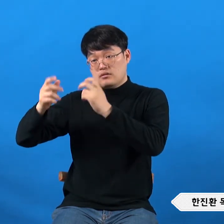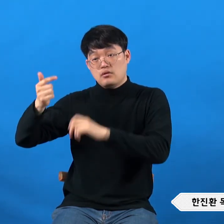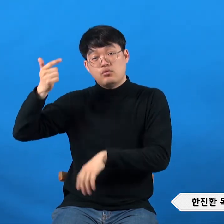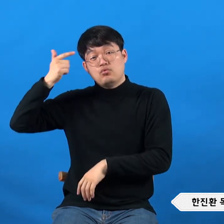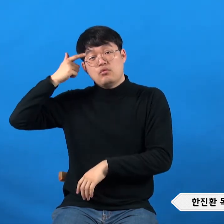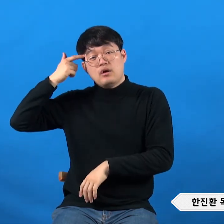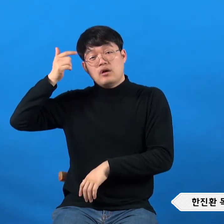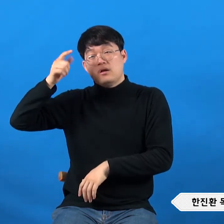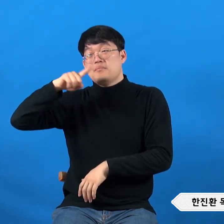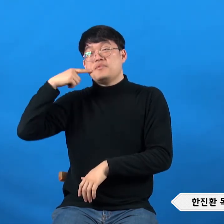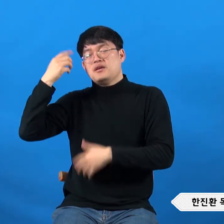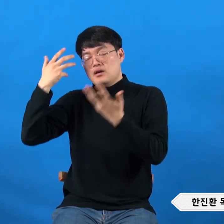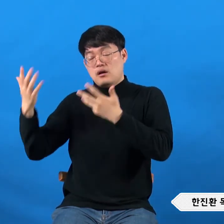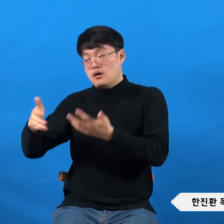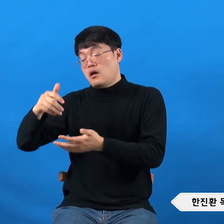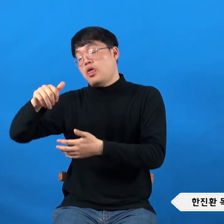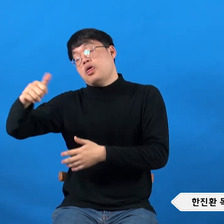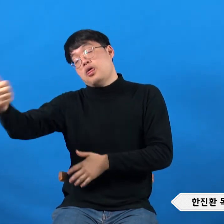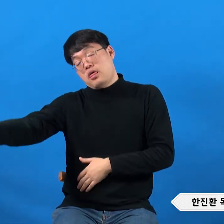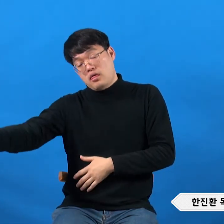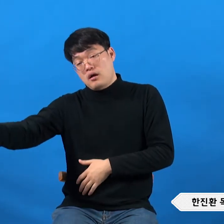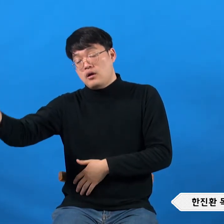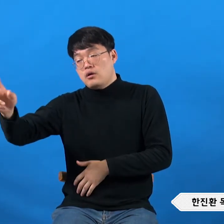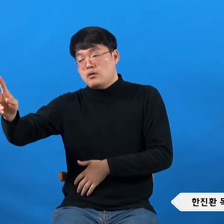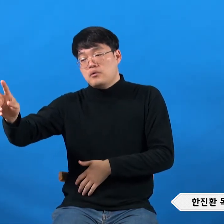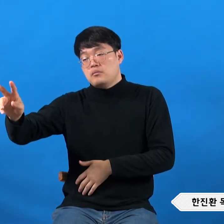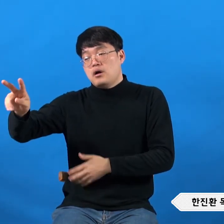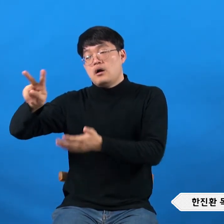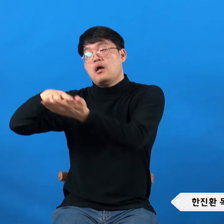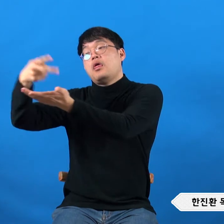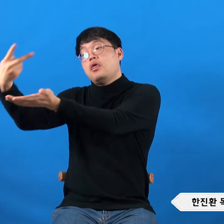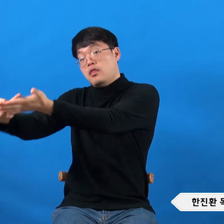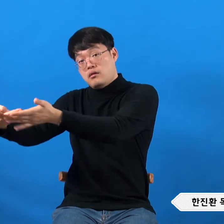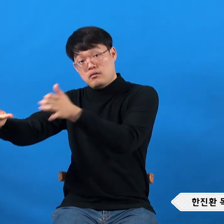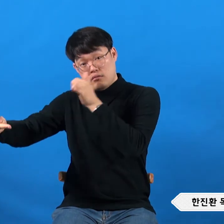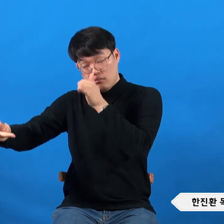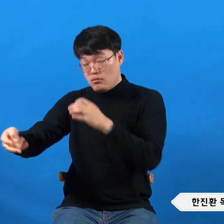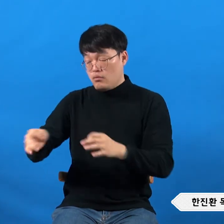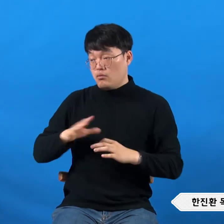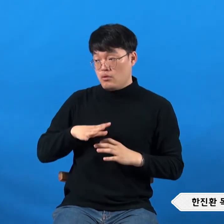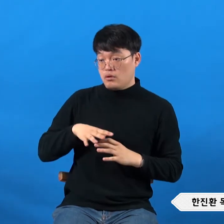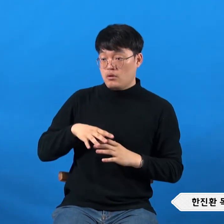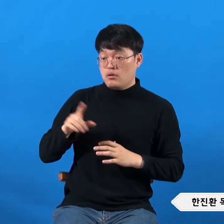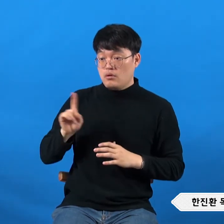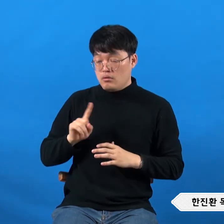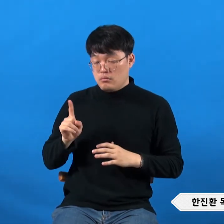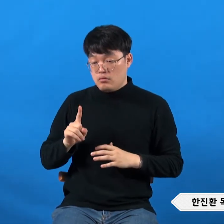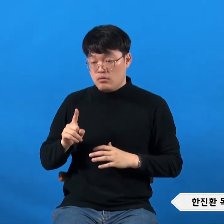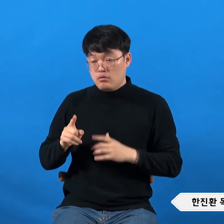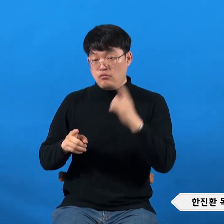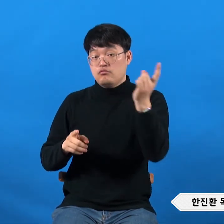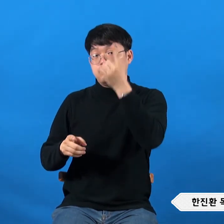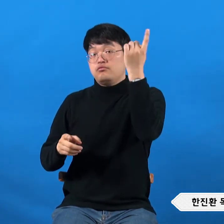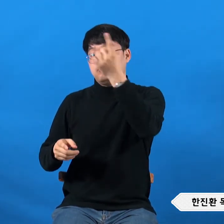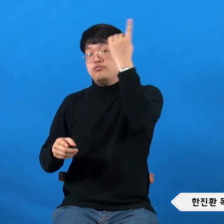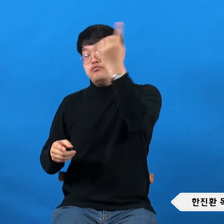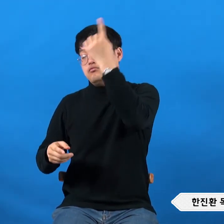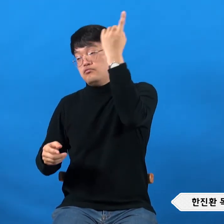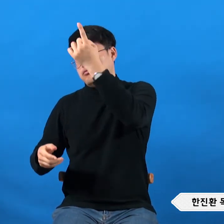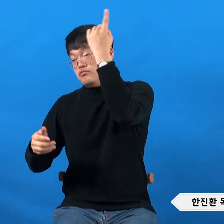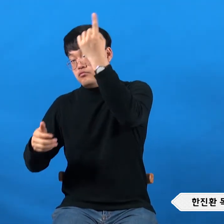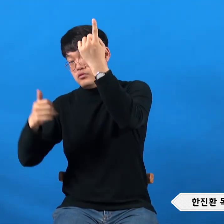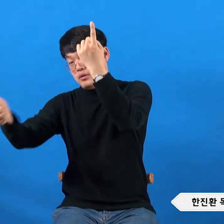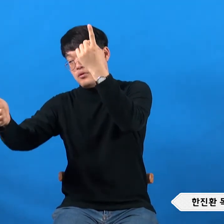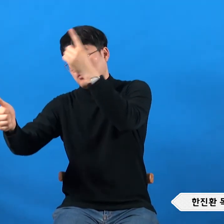쓰러졌답니다. 911에 급하게 연락을 했는데 놀랍게도 헬리콥터가 와가지고 남편을 병원으로 후송을